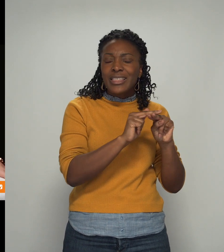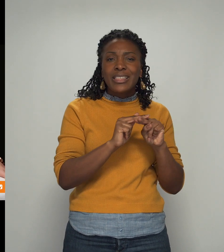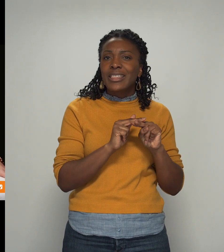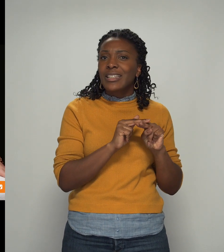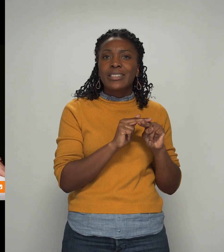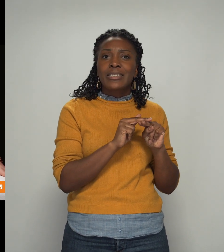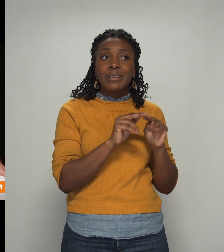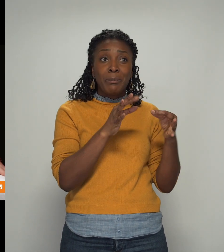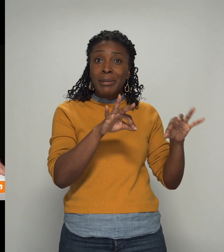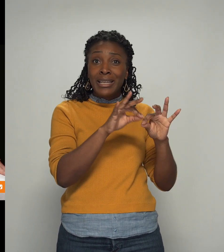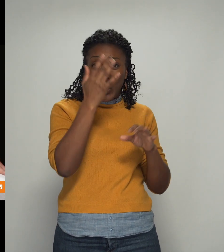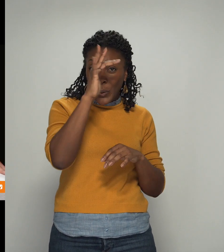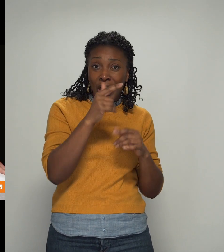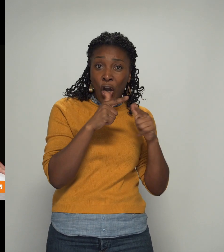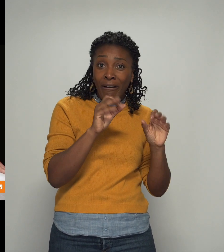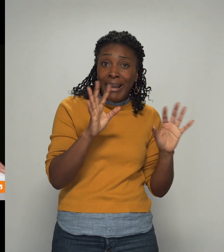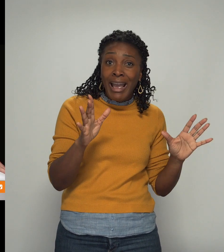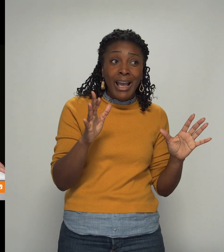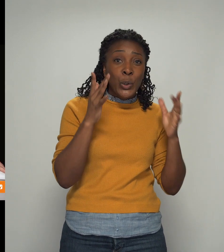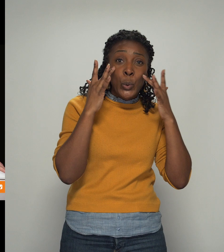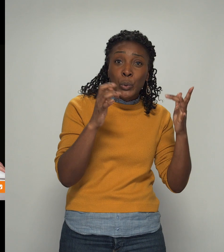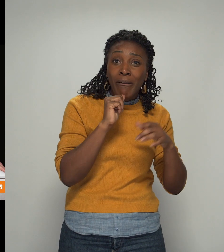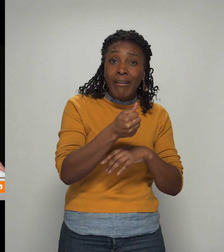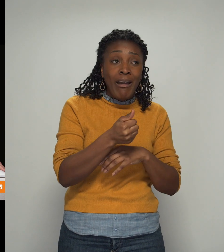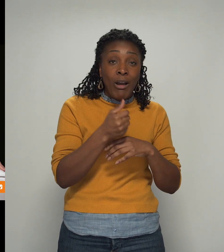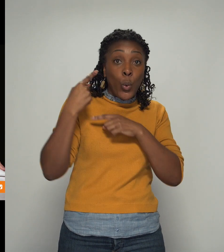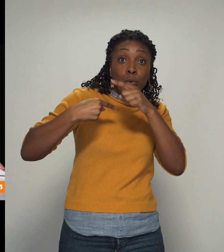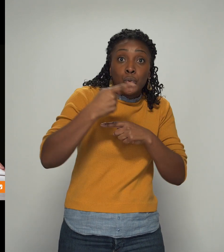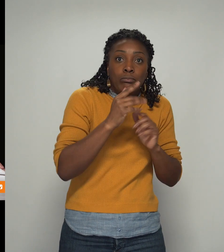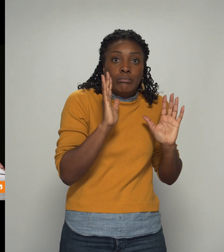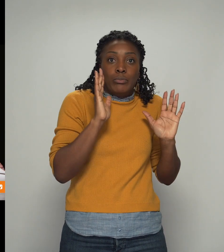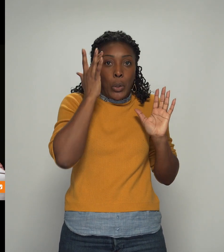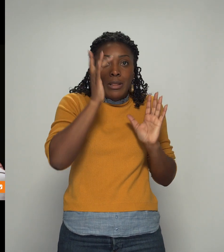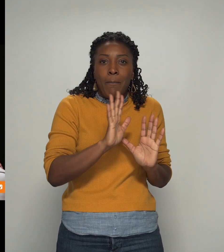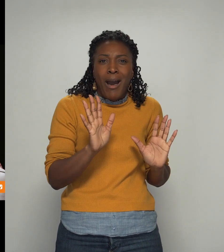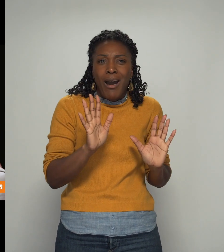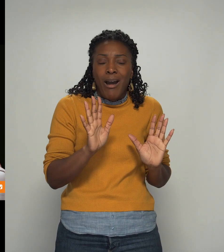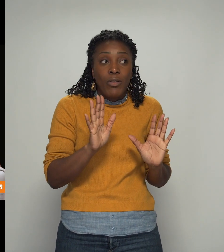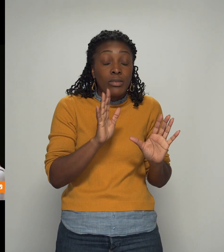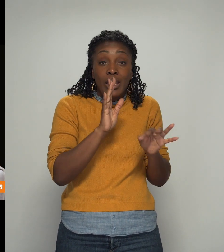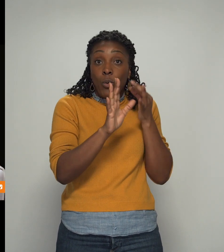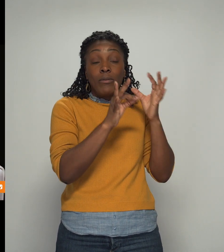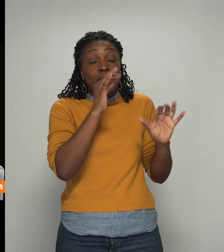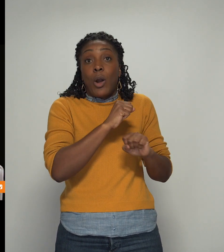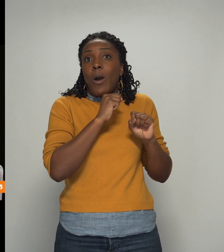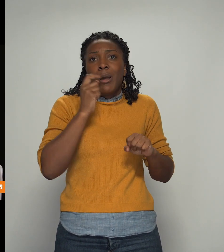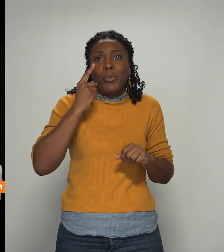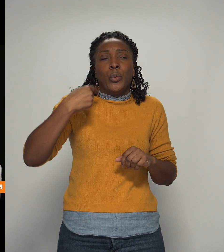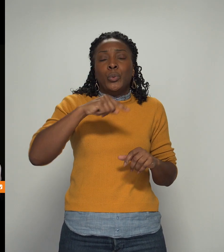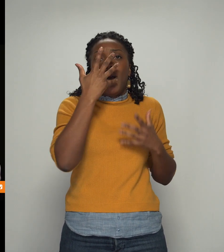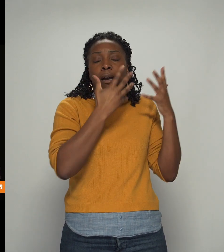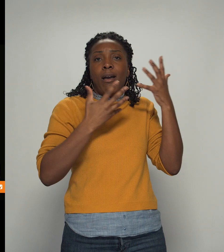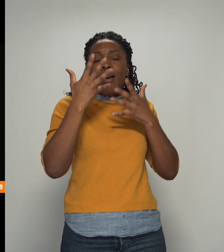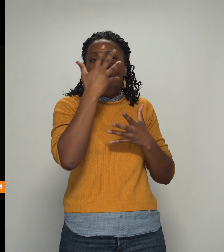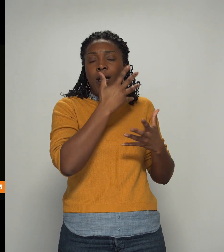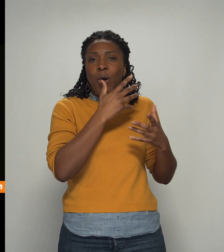On arrive donc dans ce pays où on ne connaît pas la langue, pas la culture, pas les coutumes. On découvre quelque chose qui est incroyable pour nous. On est entassé